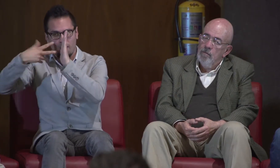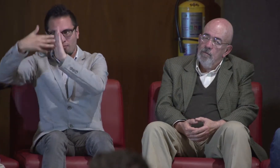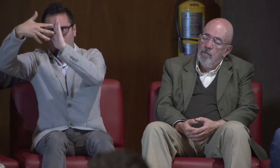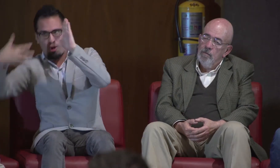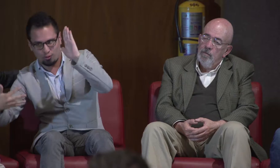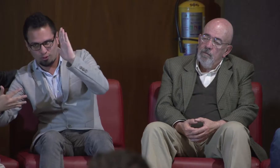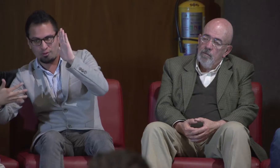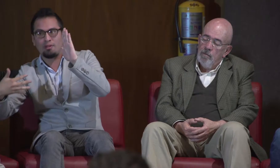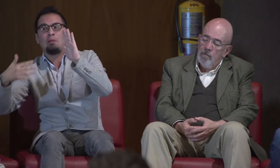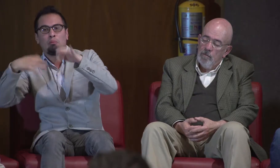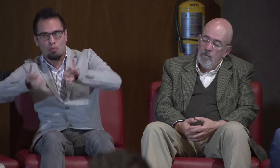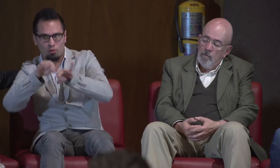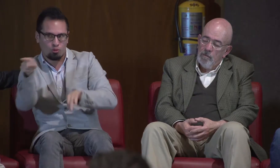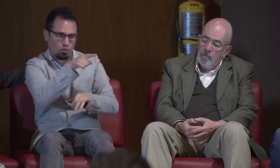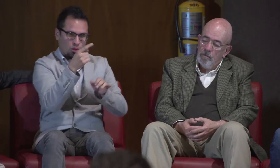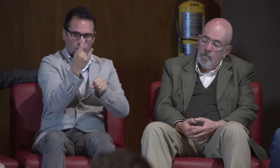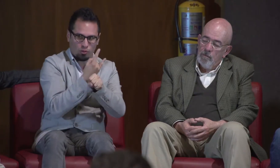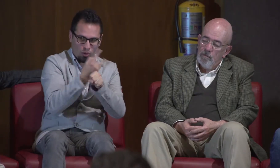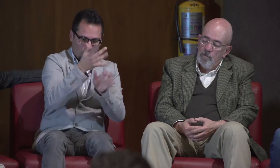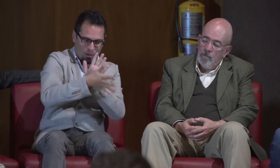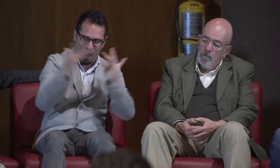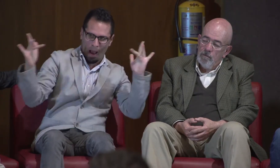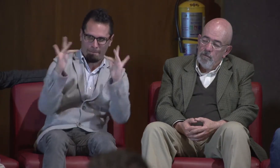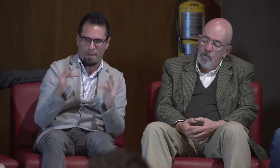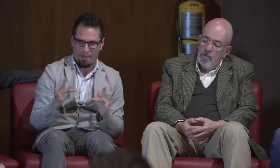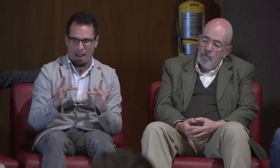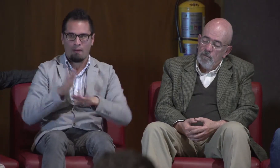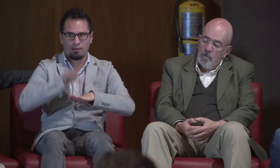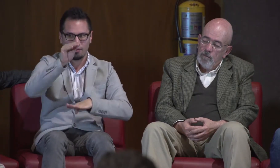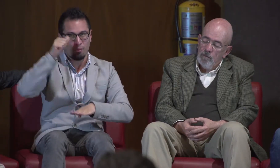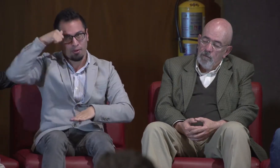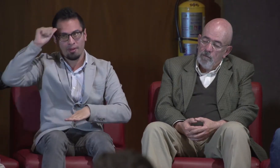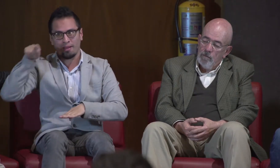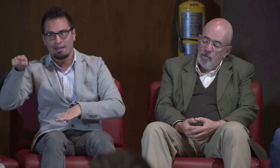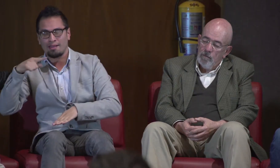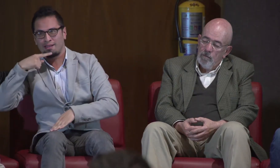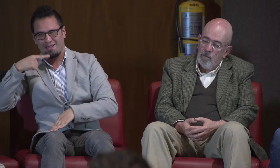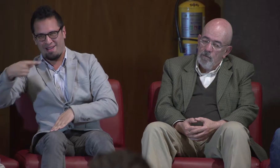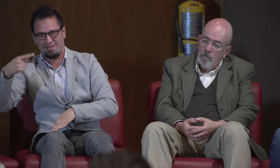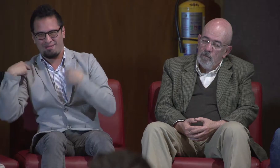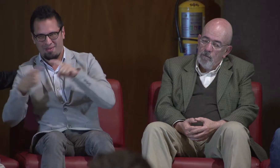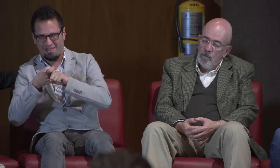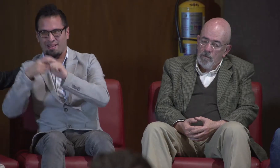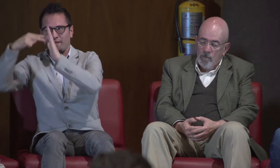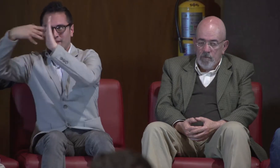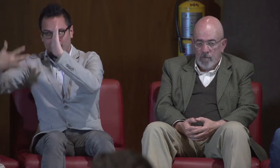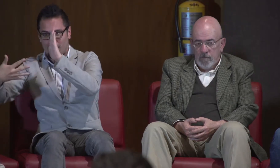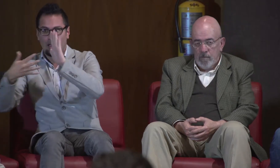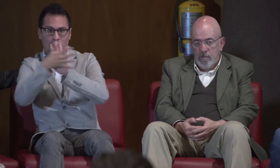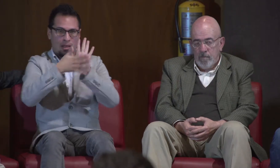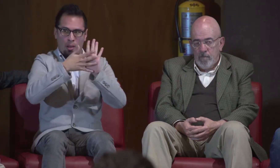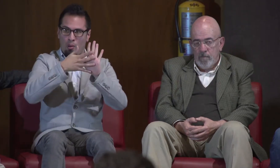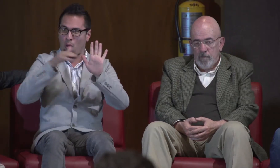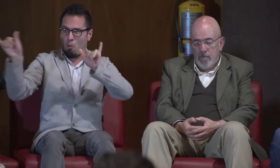confrontarnos, y por eso no solo hablábamos del significado literal de lo que nosotros entendíamos por reconocimiento, sino que también tendríamos que pensar en esos